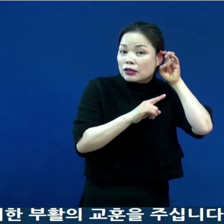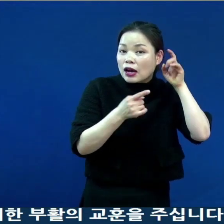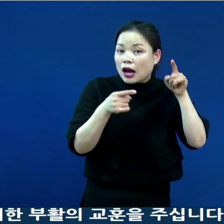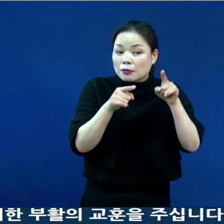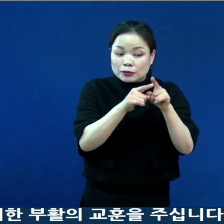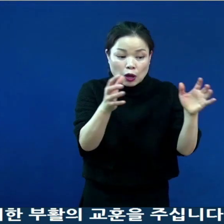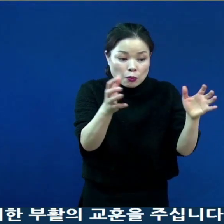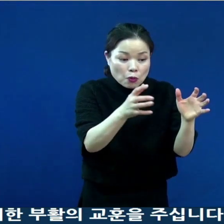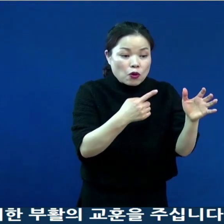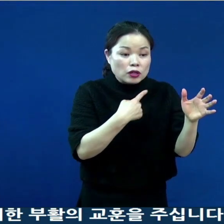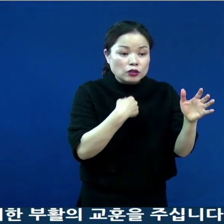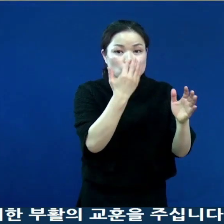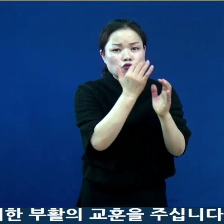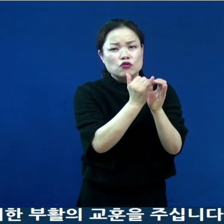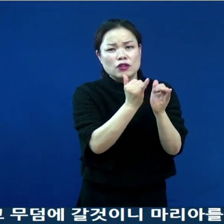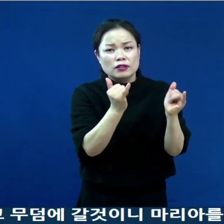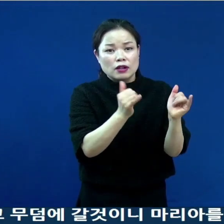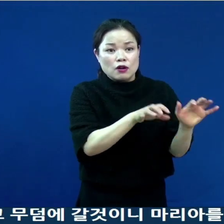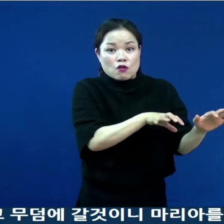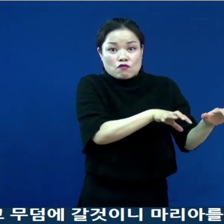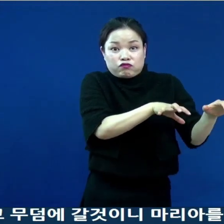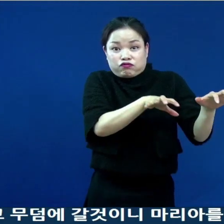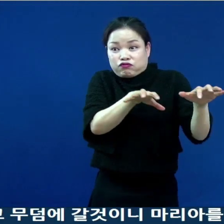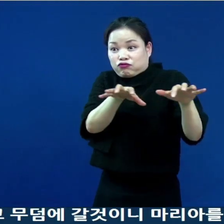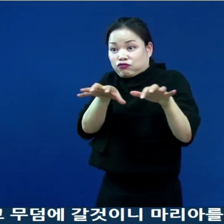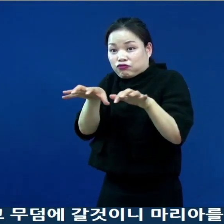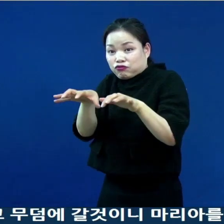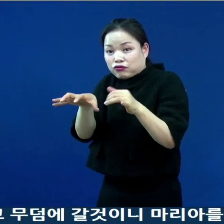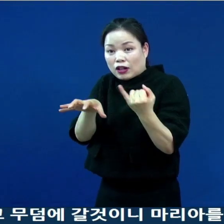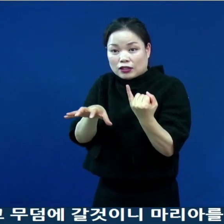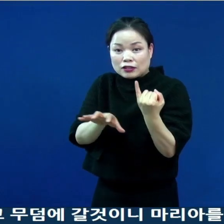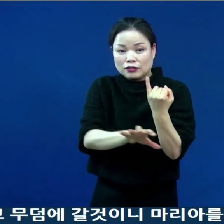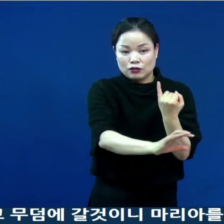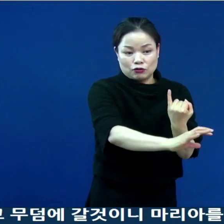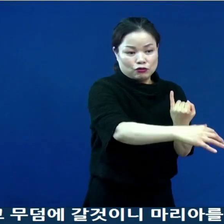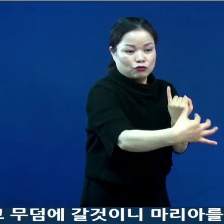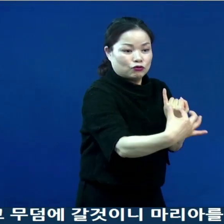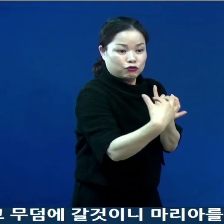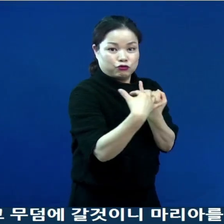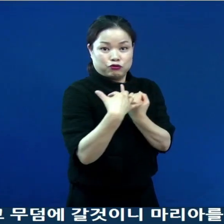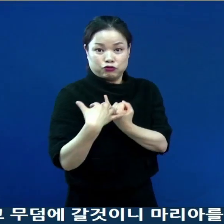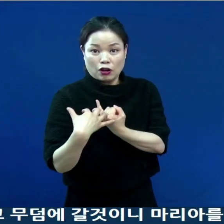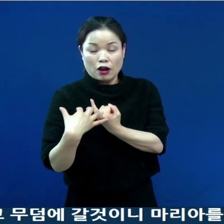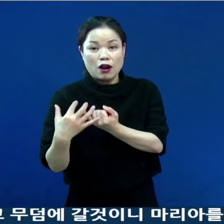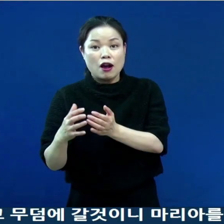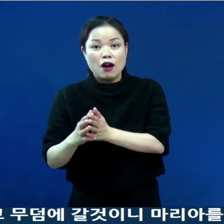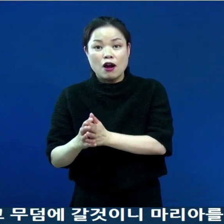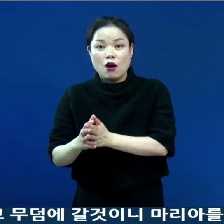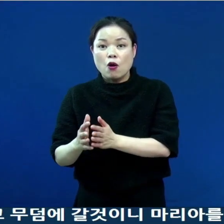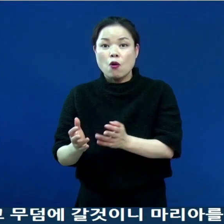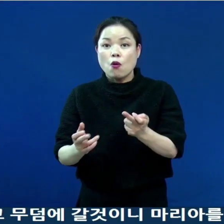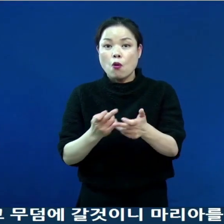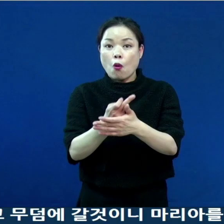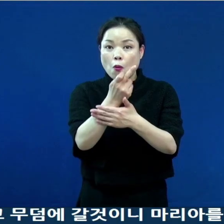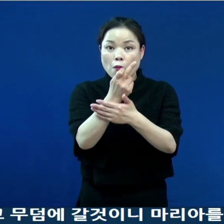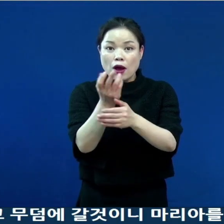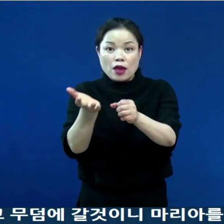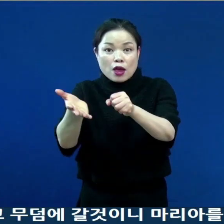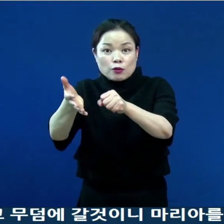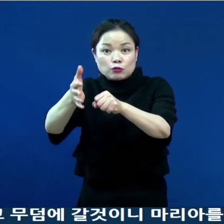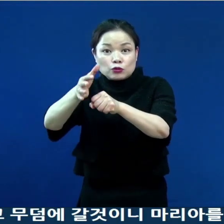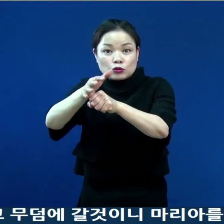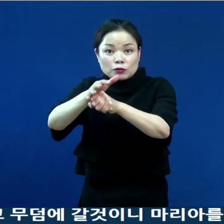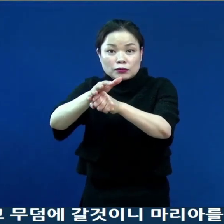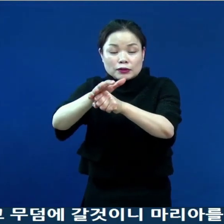함께 모여있던 유대인들이 죄다 마리아를 따라서 오빠의 무덤으로 간 거예요. 따라간